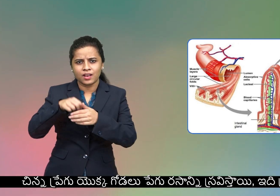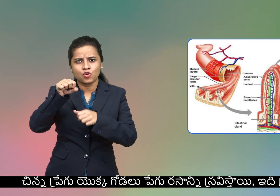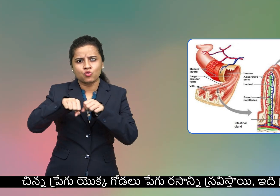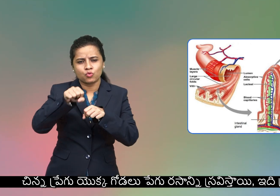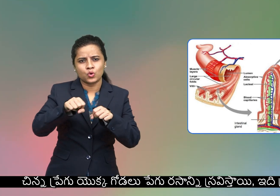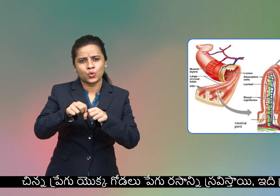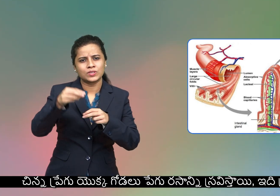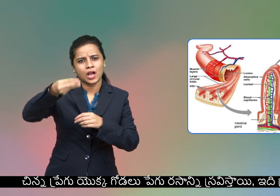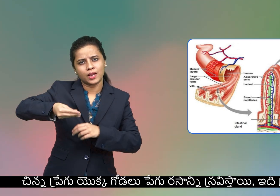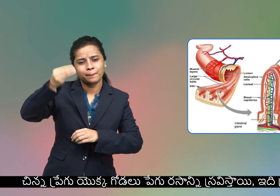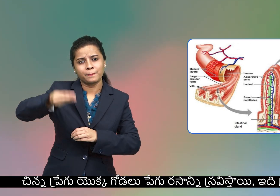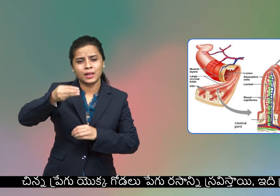చిన్న